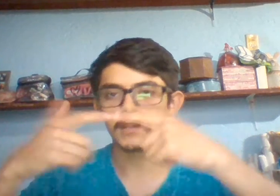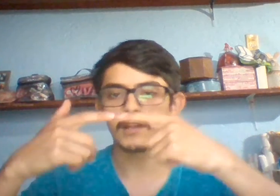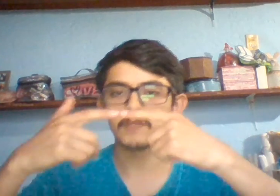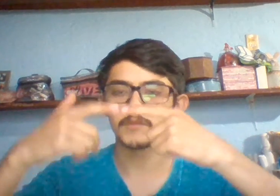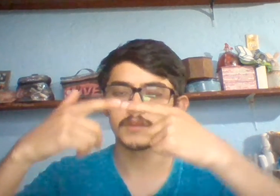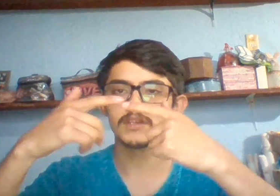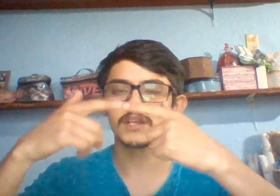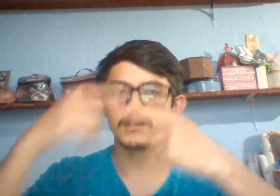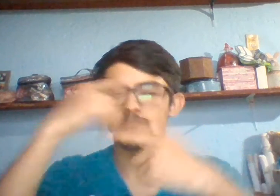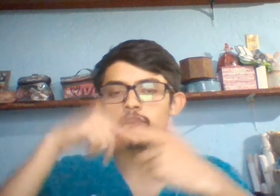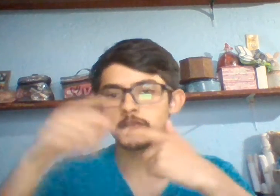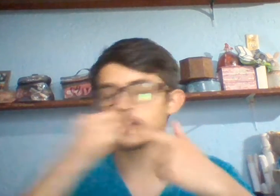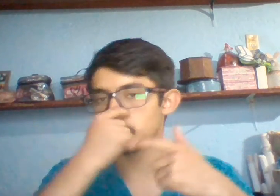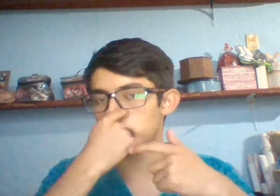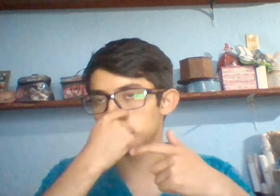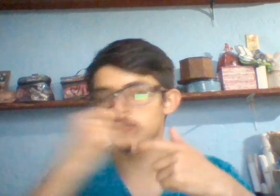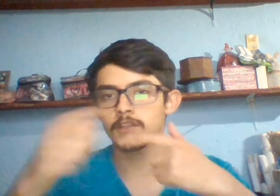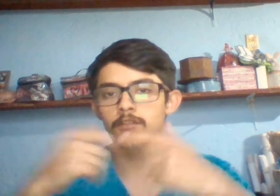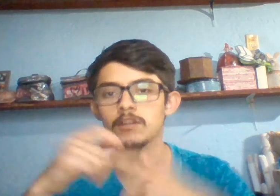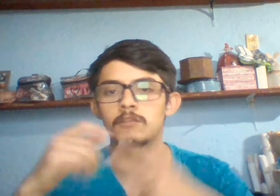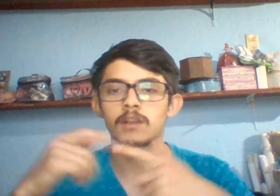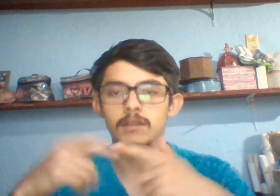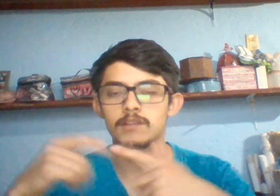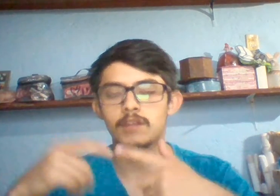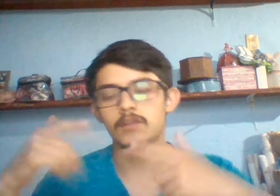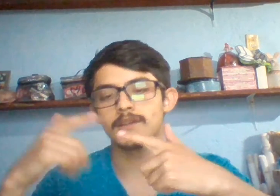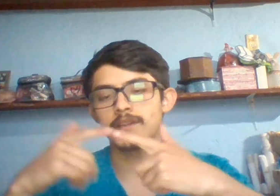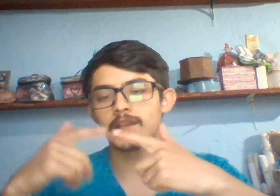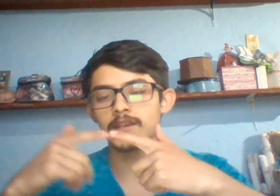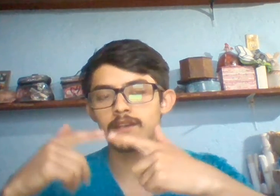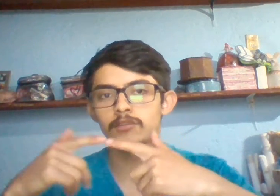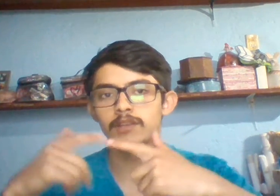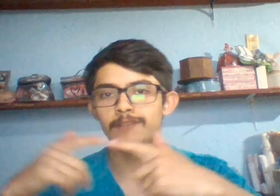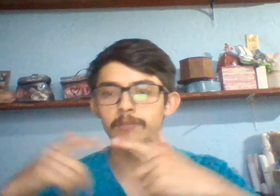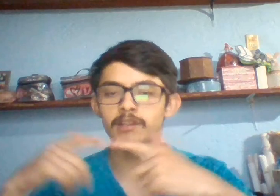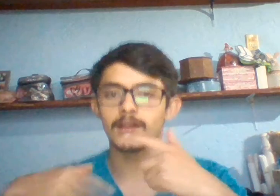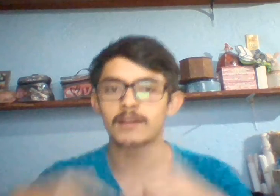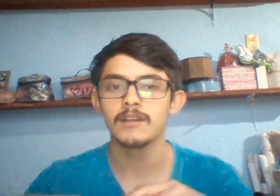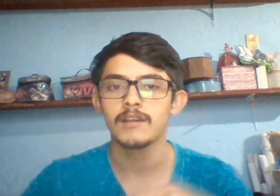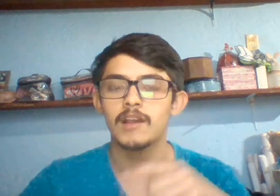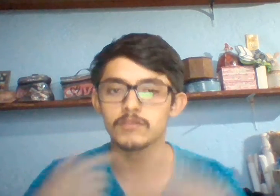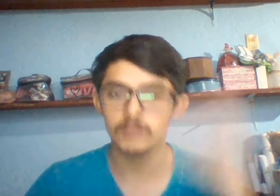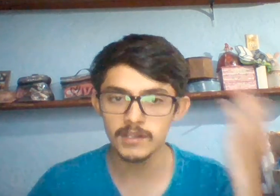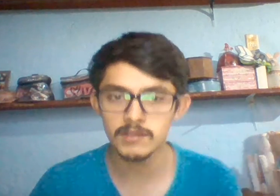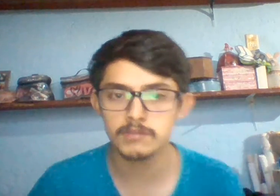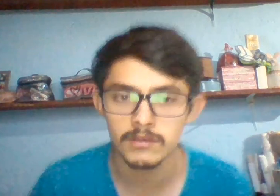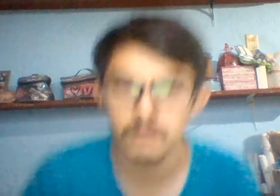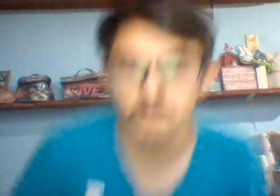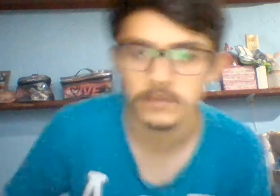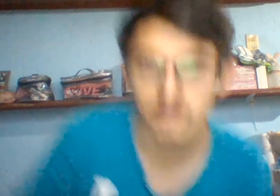al momento de llegar suena un sensor o tiene un sensor el cual dice, ok, aquí es donde empiezas a funcionar buen